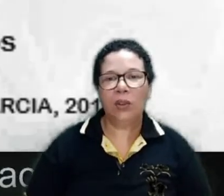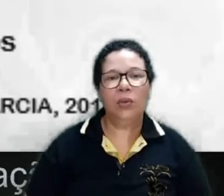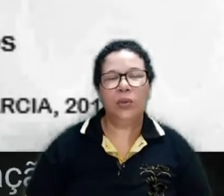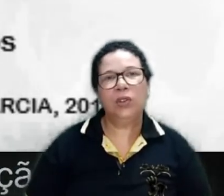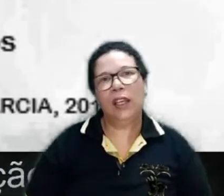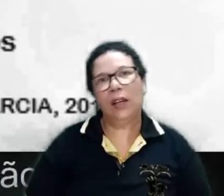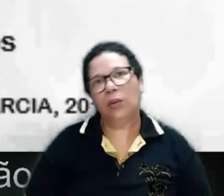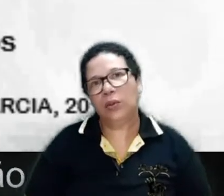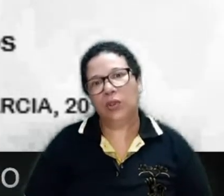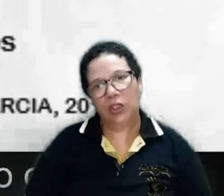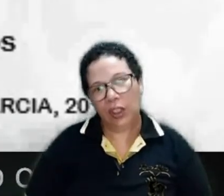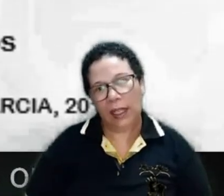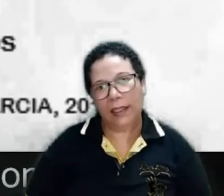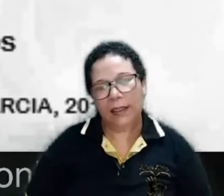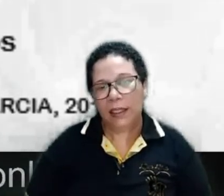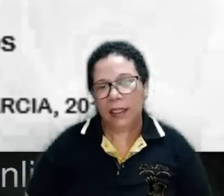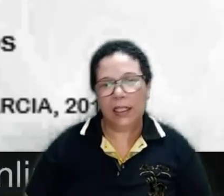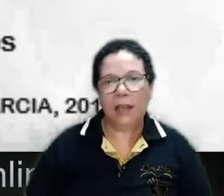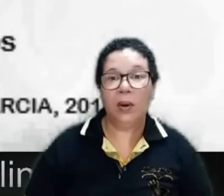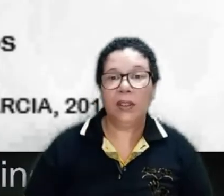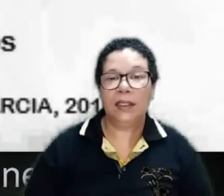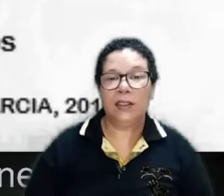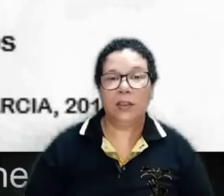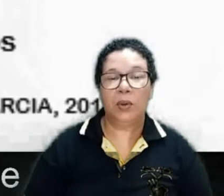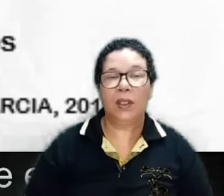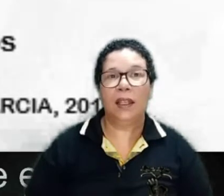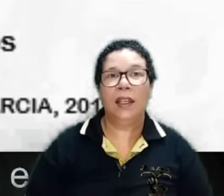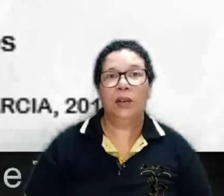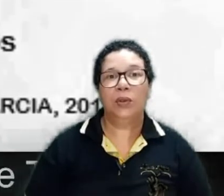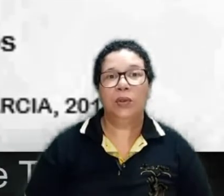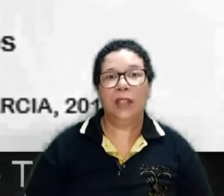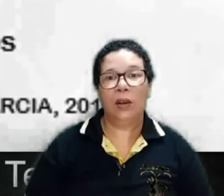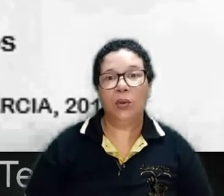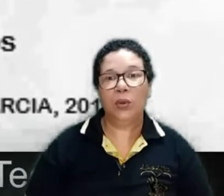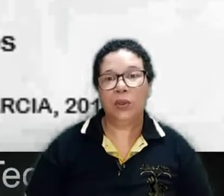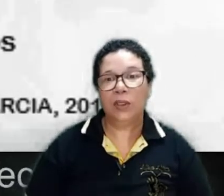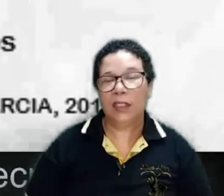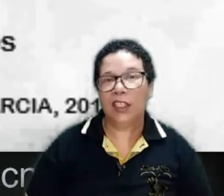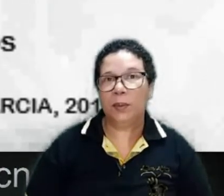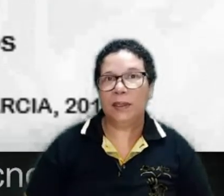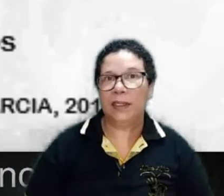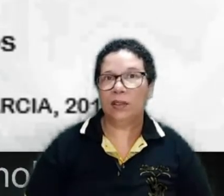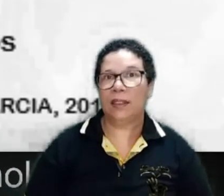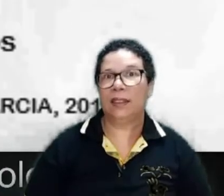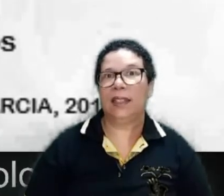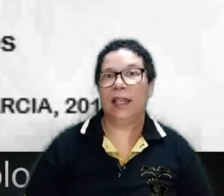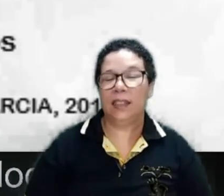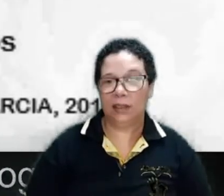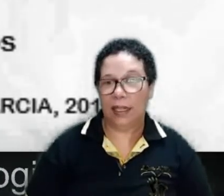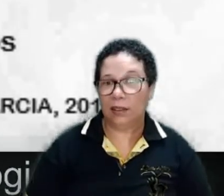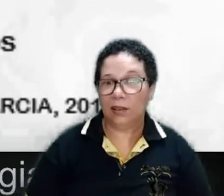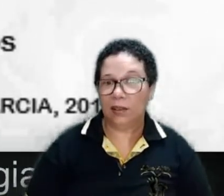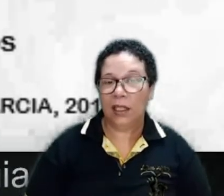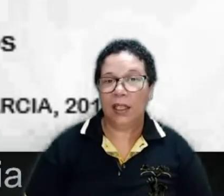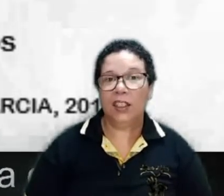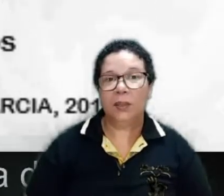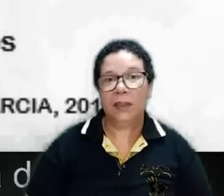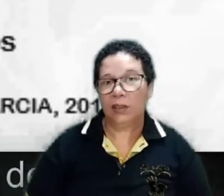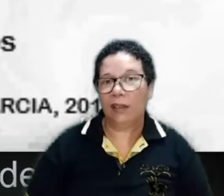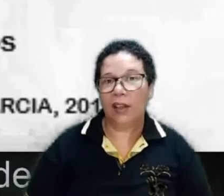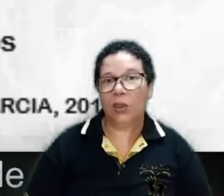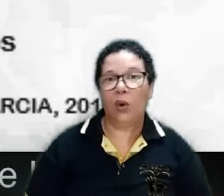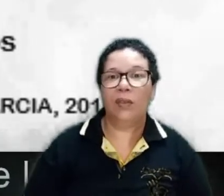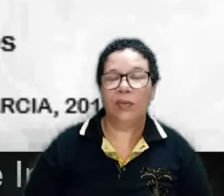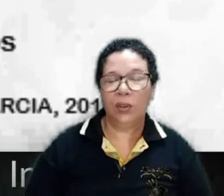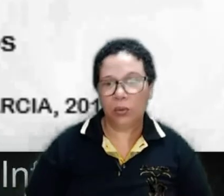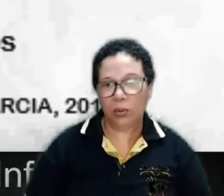Seleção e uso de recursos digitais, que é importante, porque os recursos eles precisam ser selecionados, eles precisam levar em